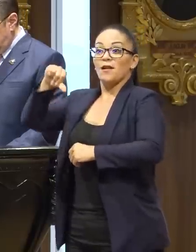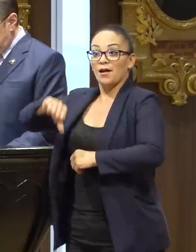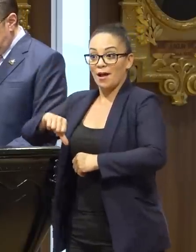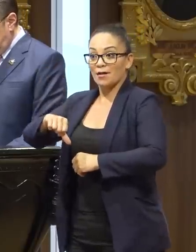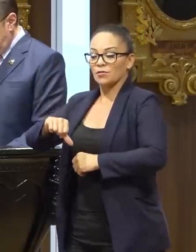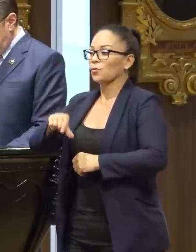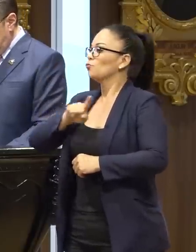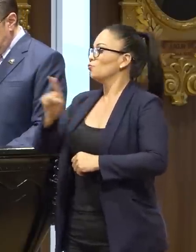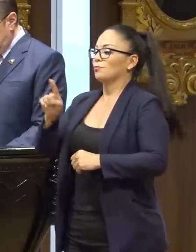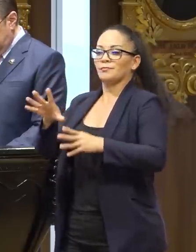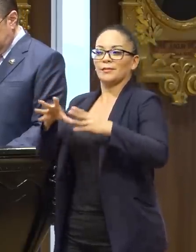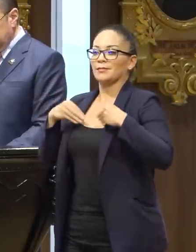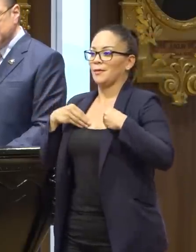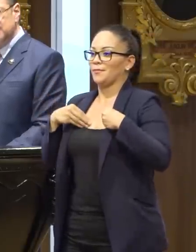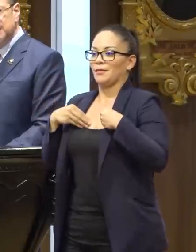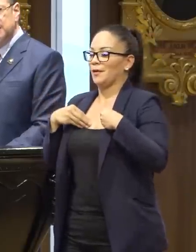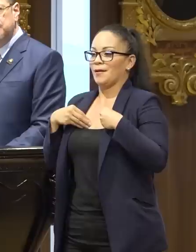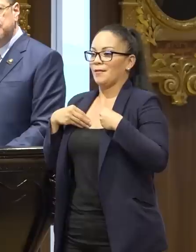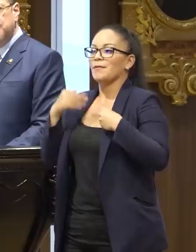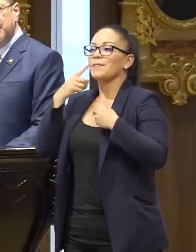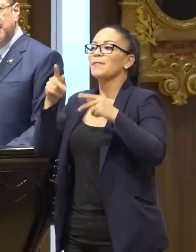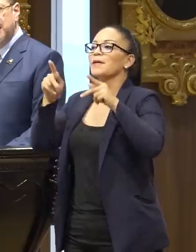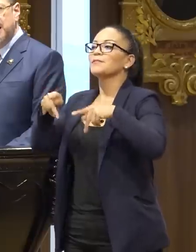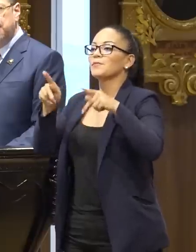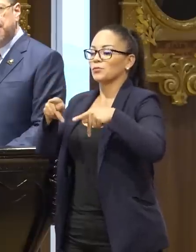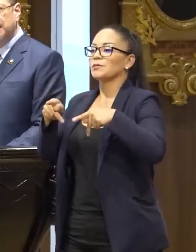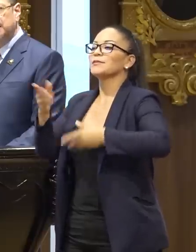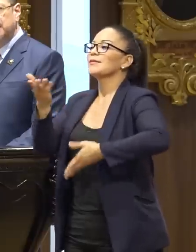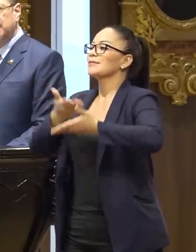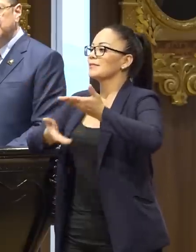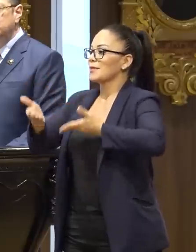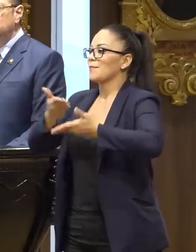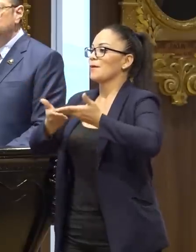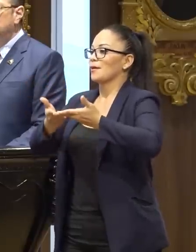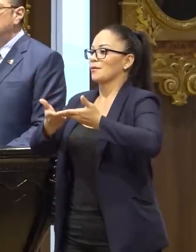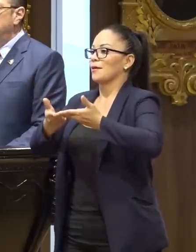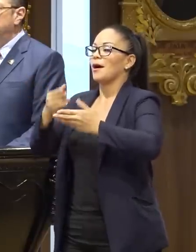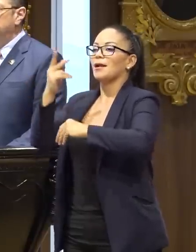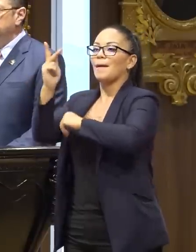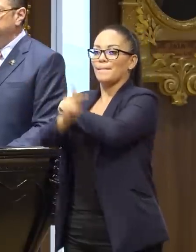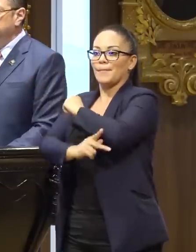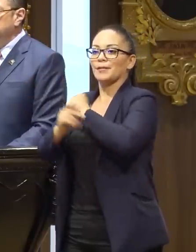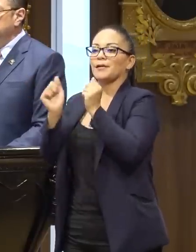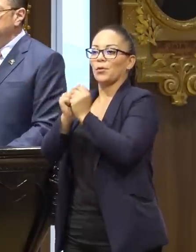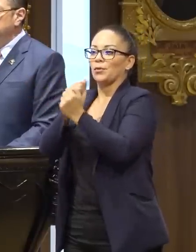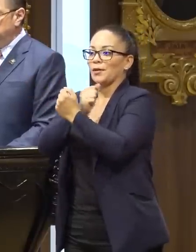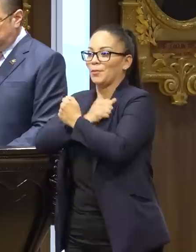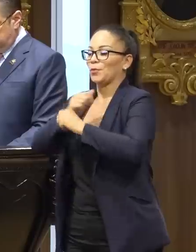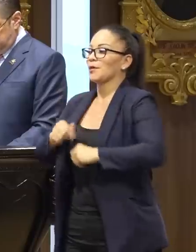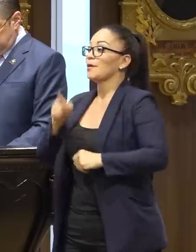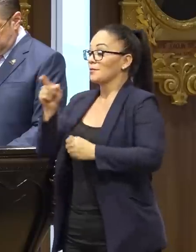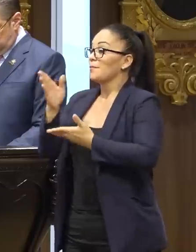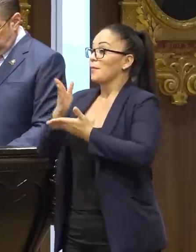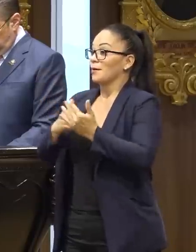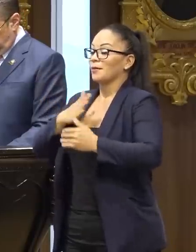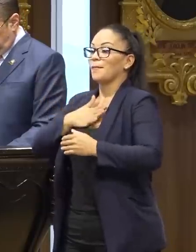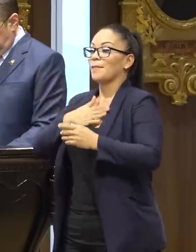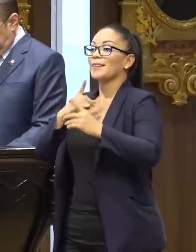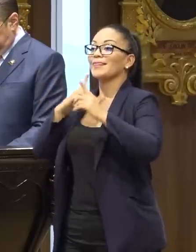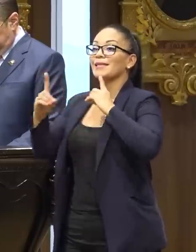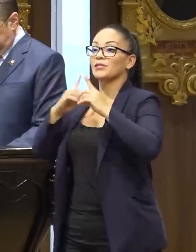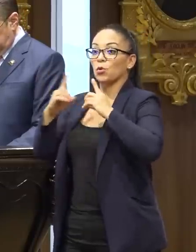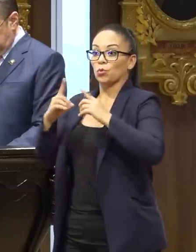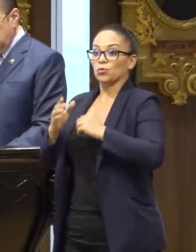es admisible para quien sirva a la patria con amor. Ese fue parte de mi